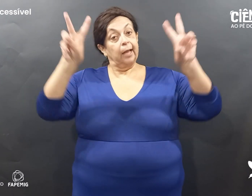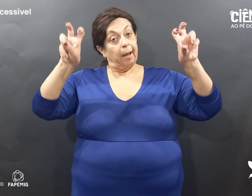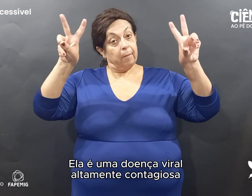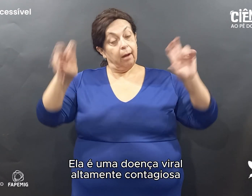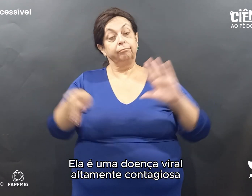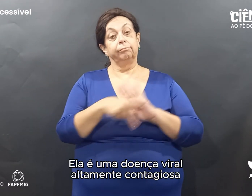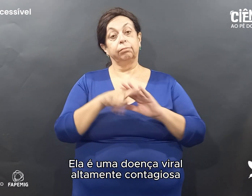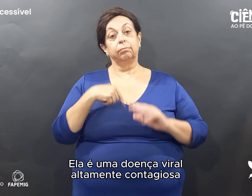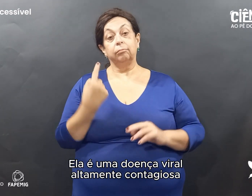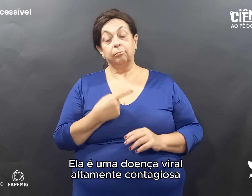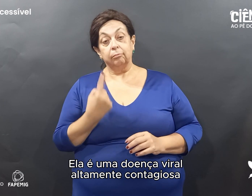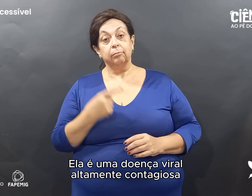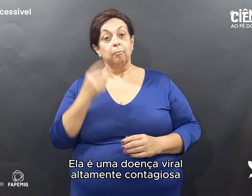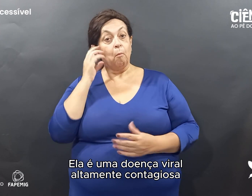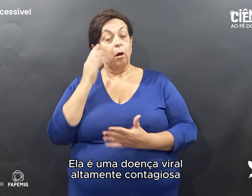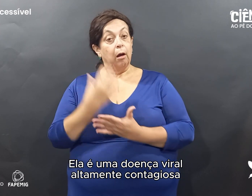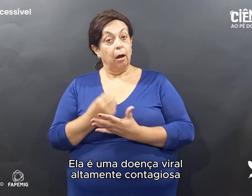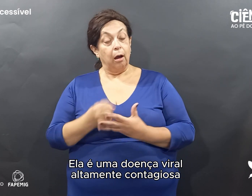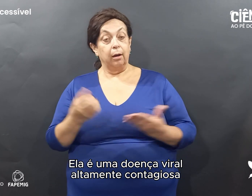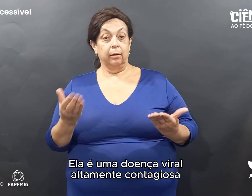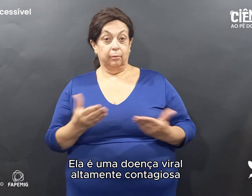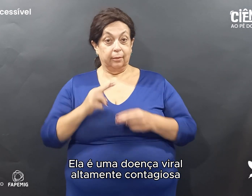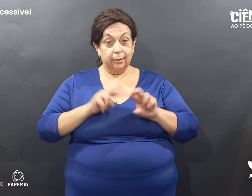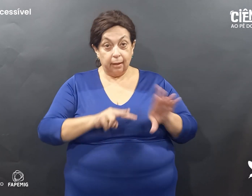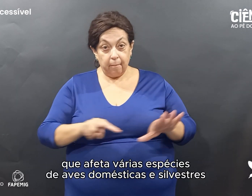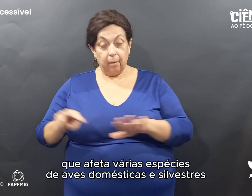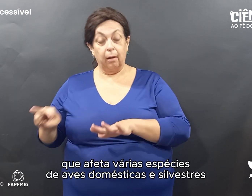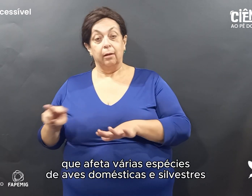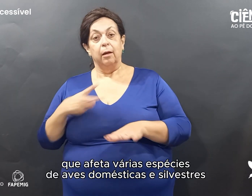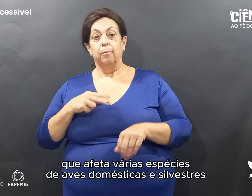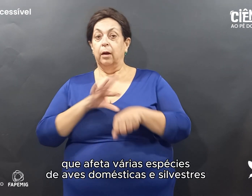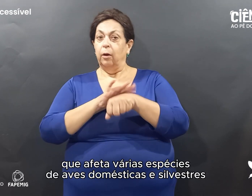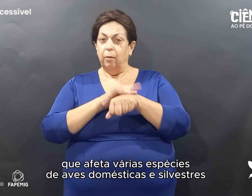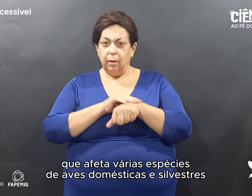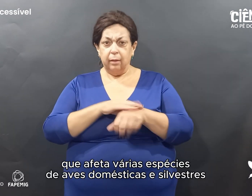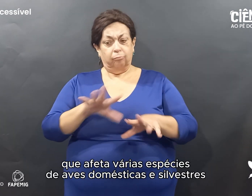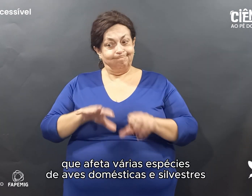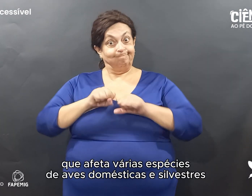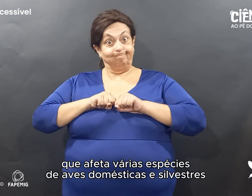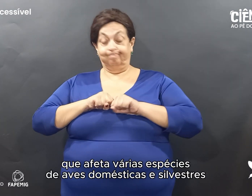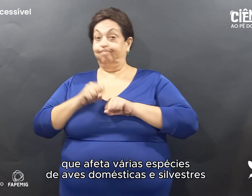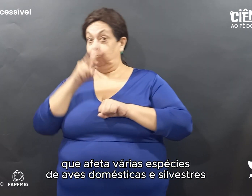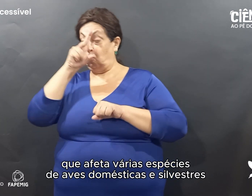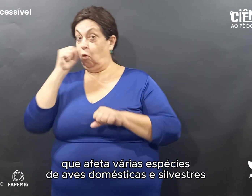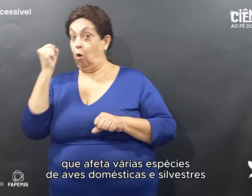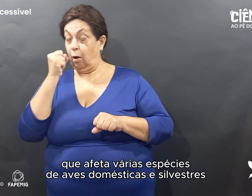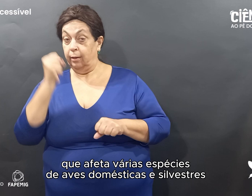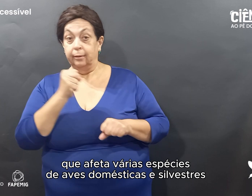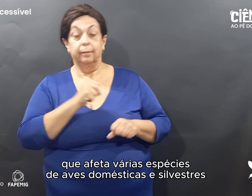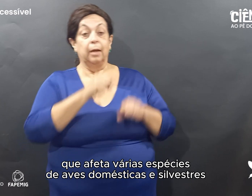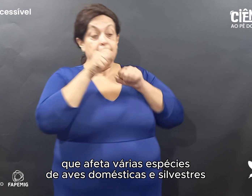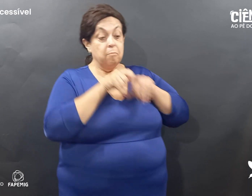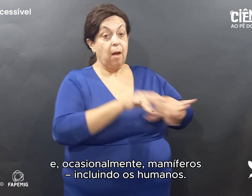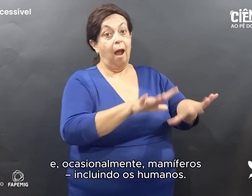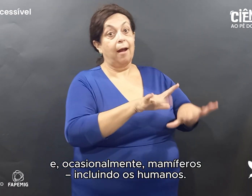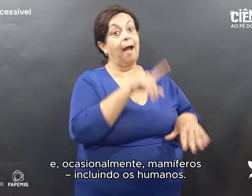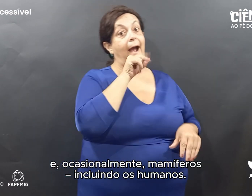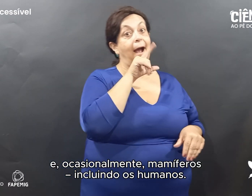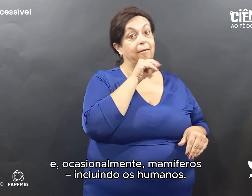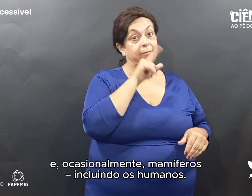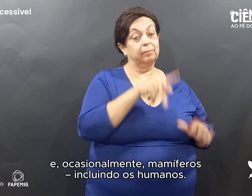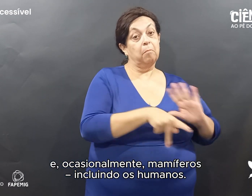semana. Ela é uma doença viral altamente contagiosa que afeta várias espécies de aves domésticas e silvestres